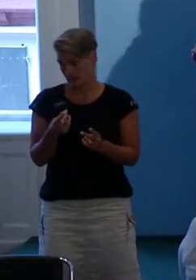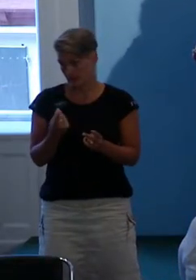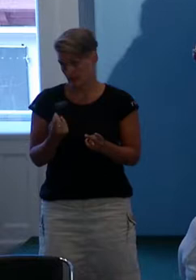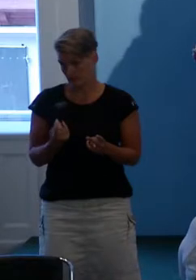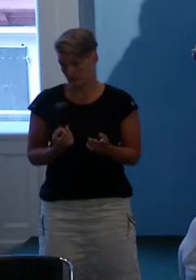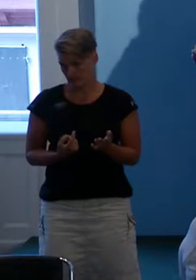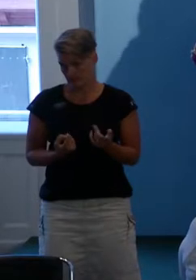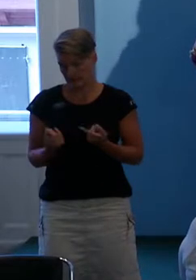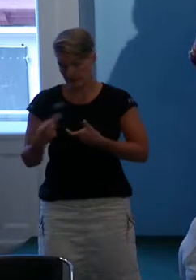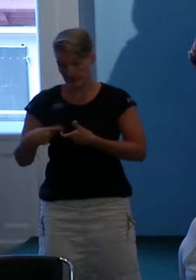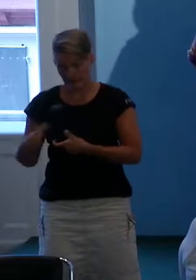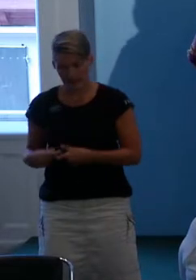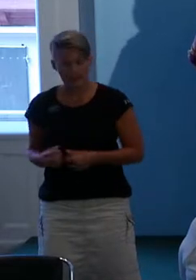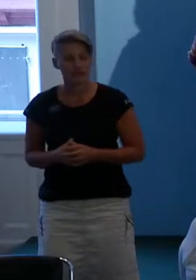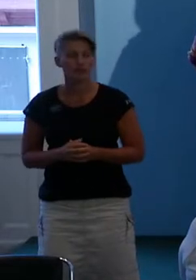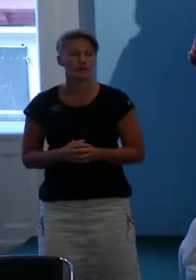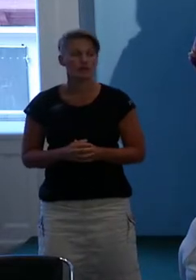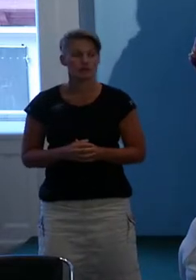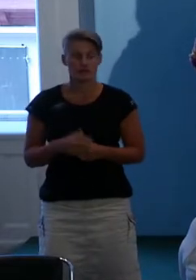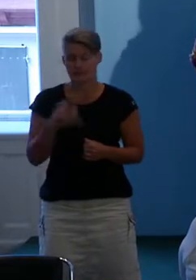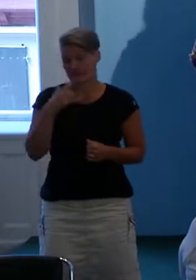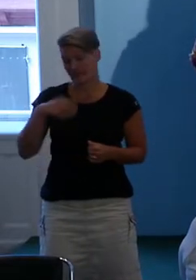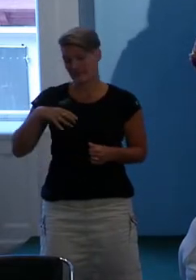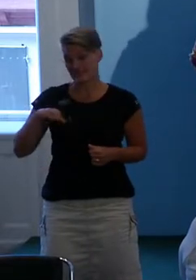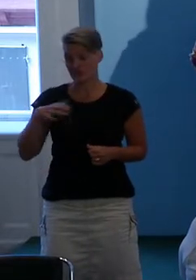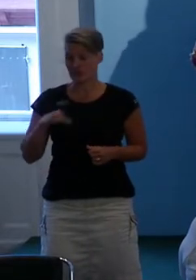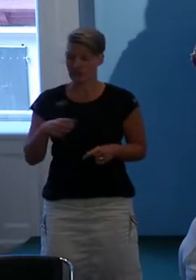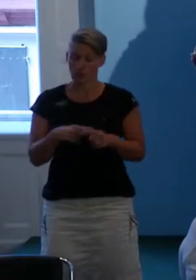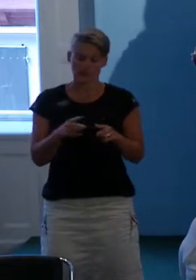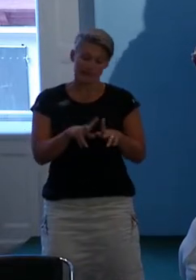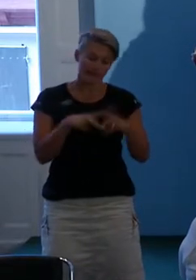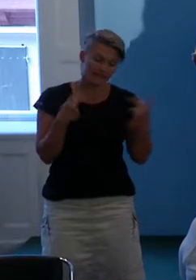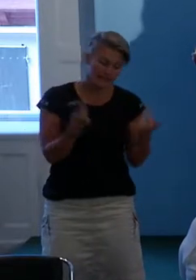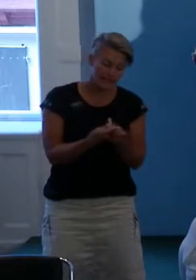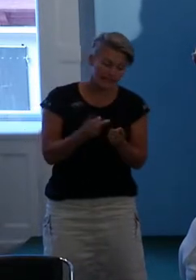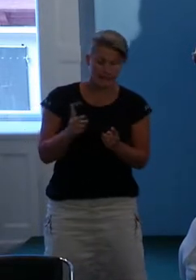att certifiera sjukhus och kliniker för olika typer av diagnoser. Och